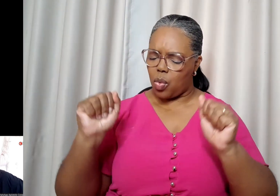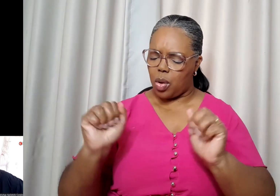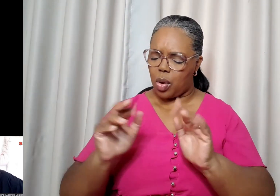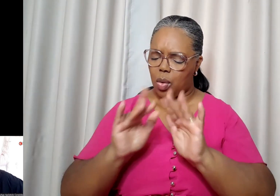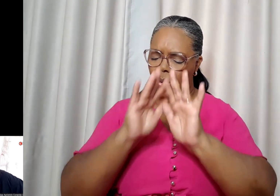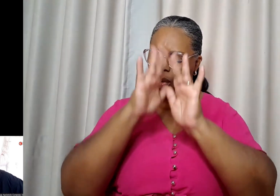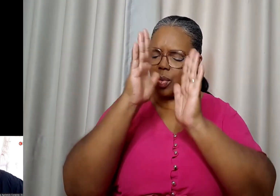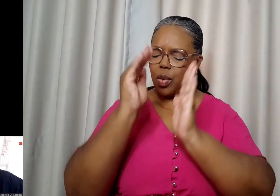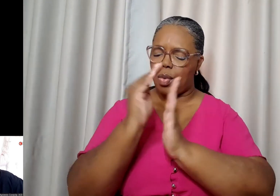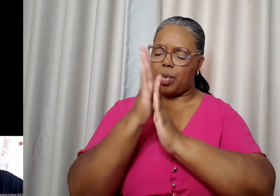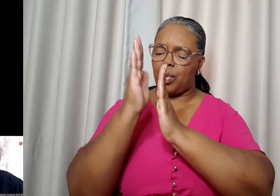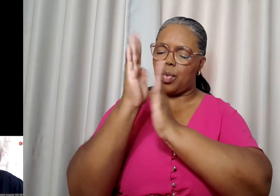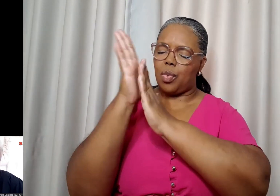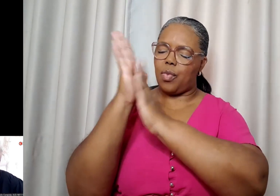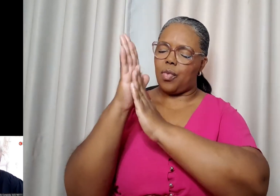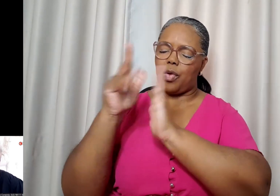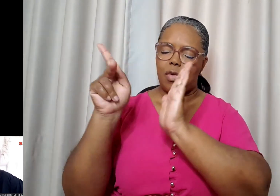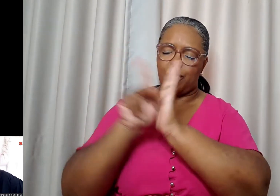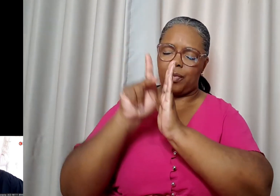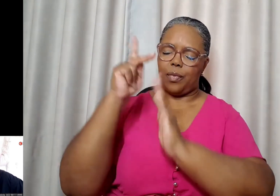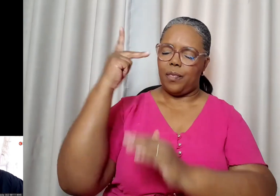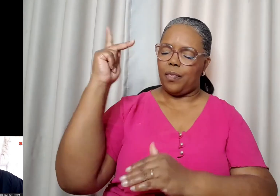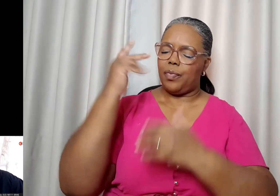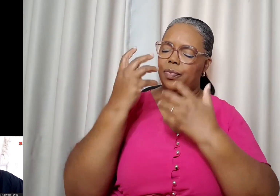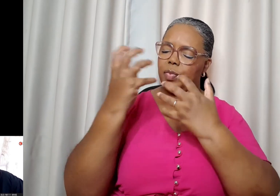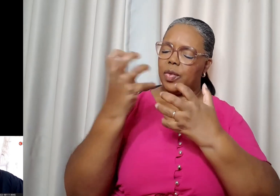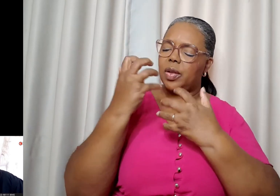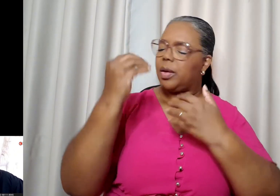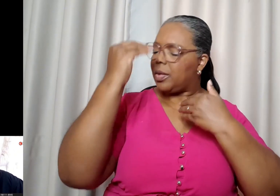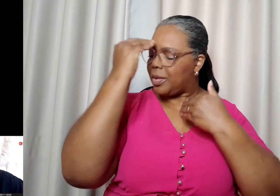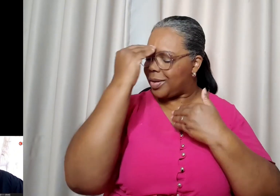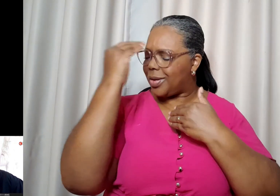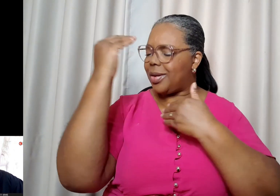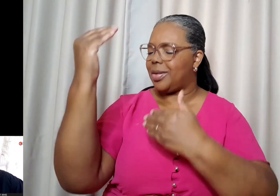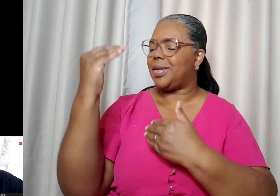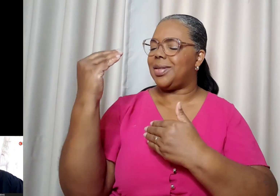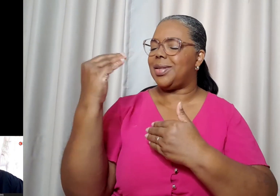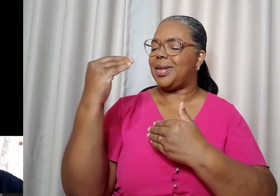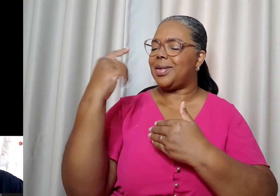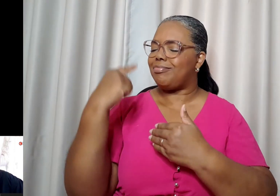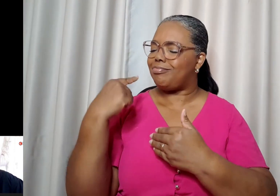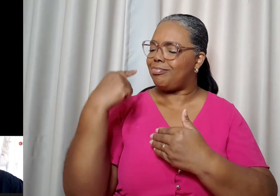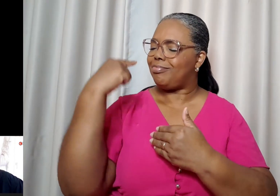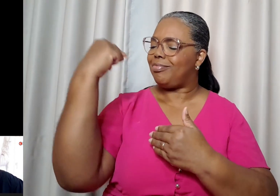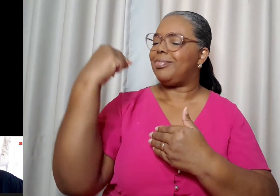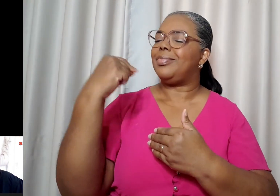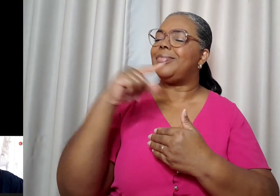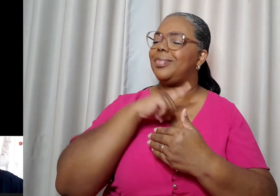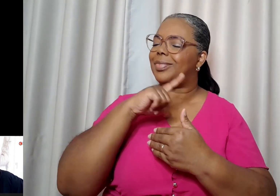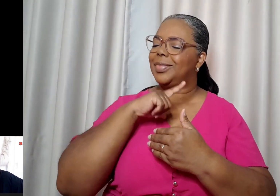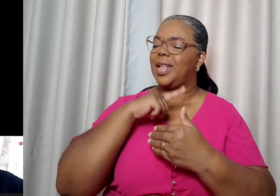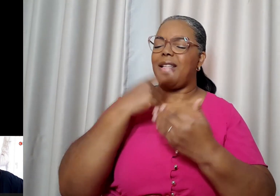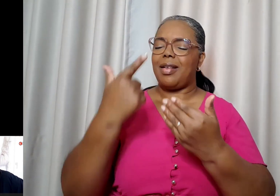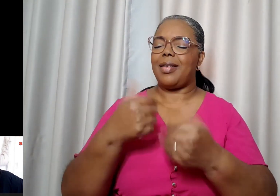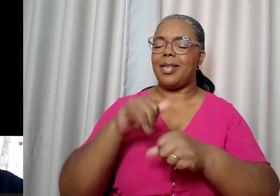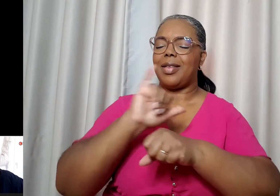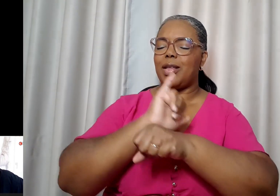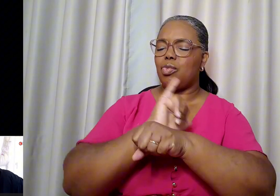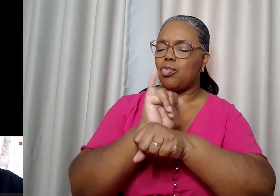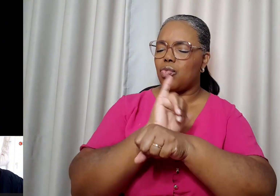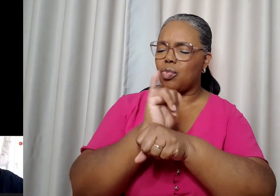teu. Eu quero te agradecer o privilégio que eu tenho através deste canal